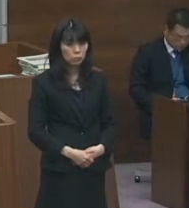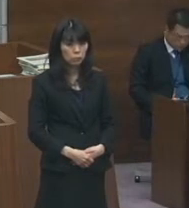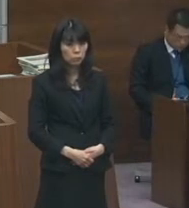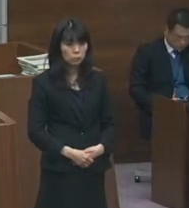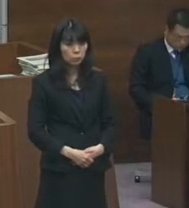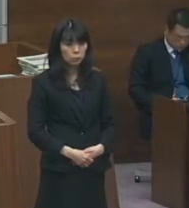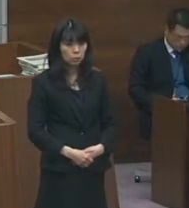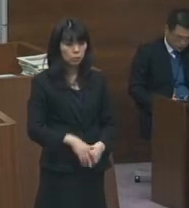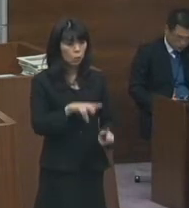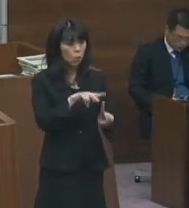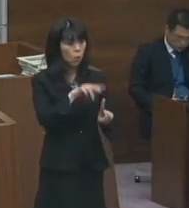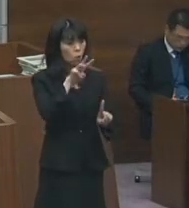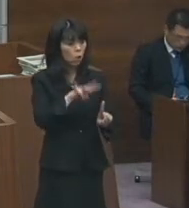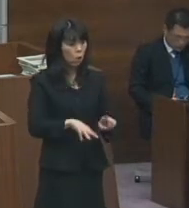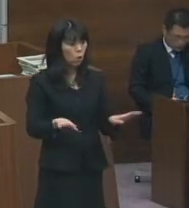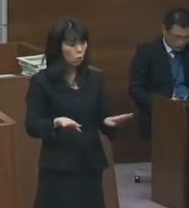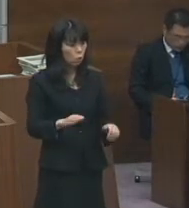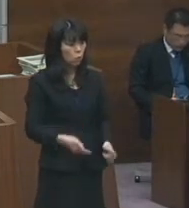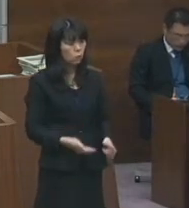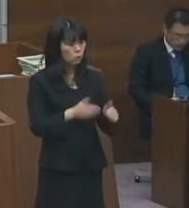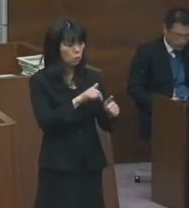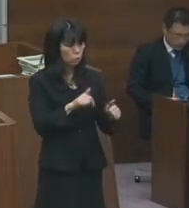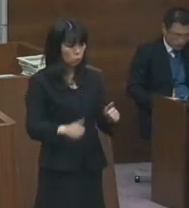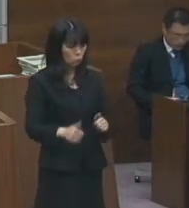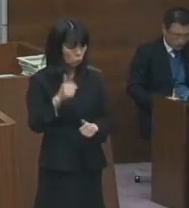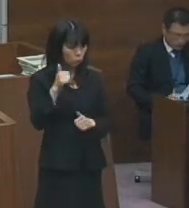岡川子ども育成部長。